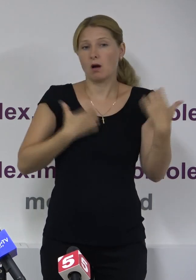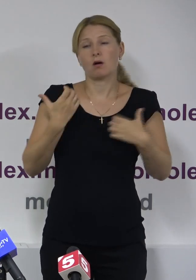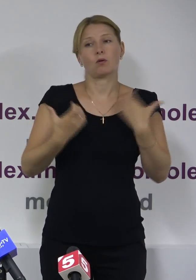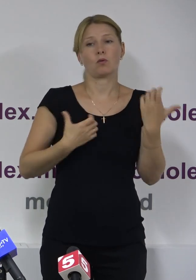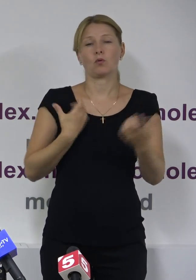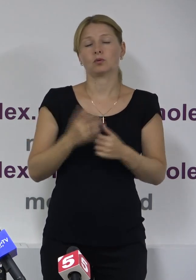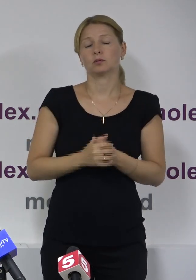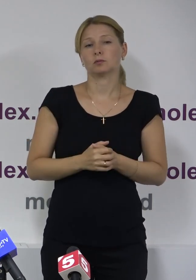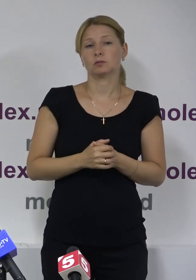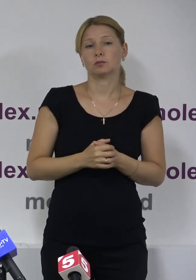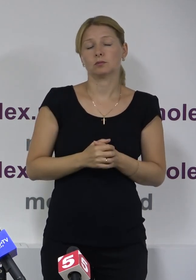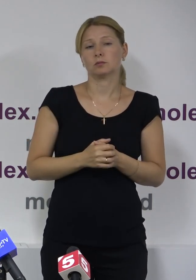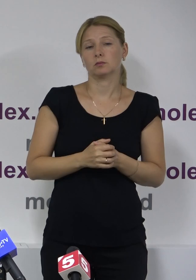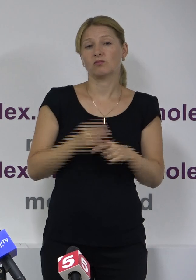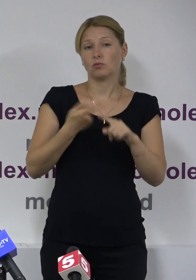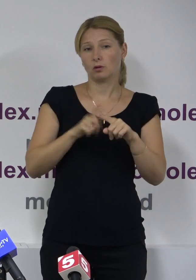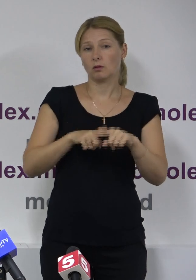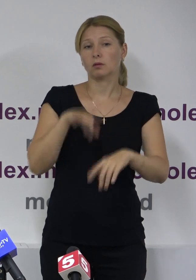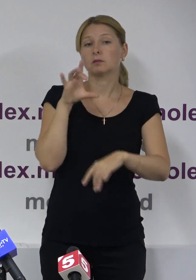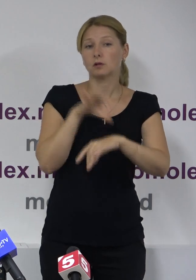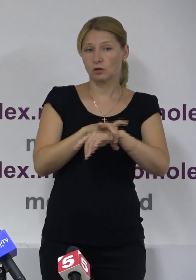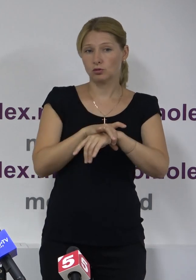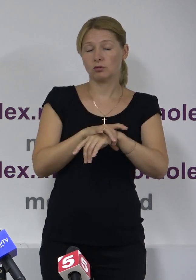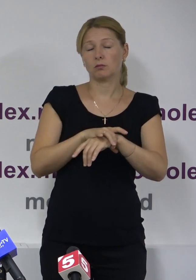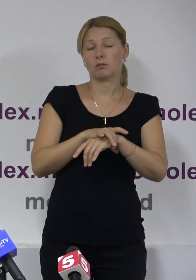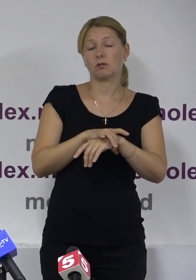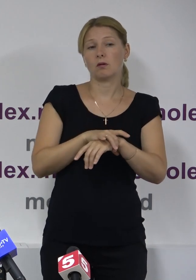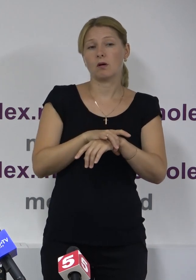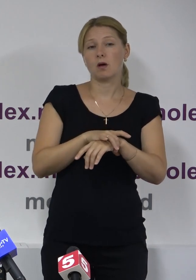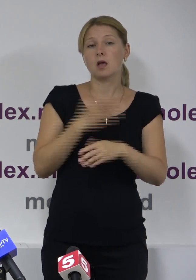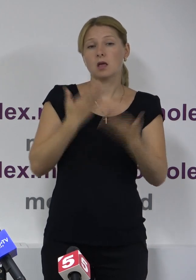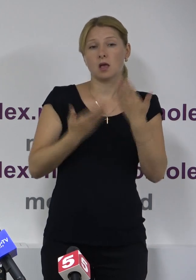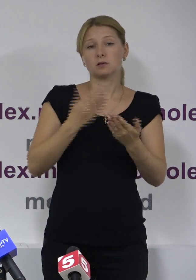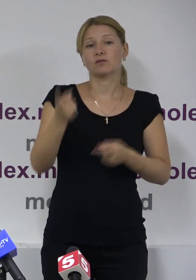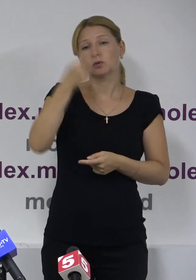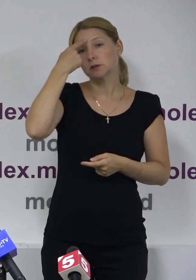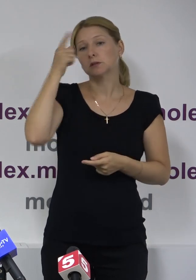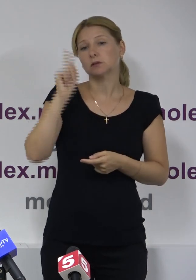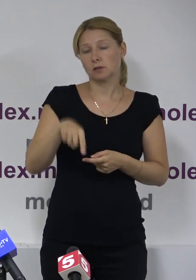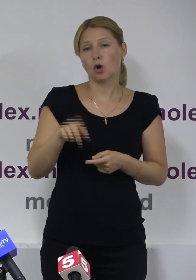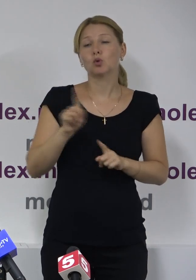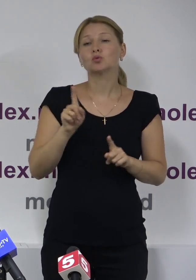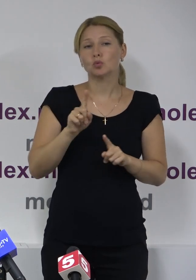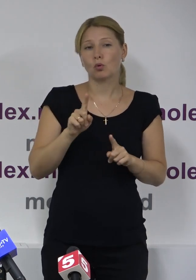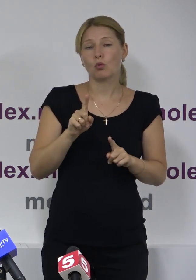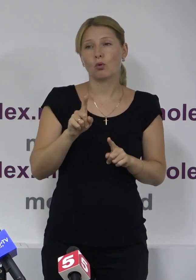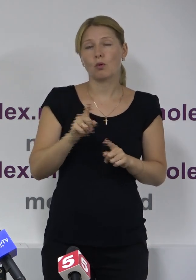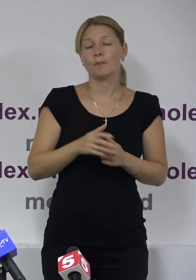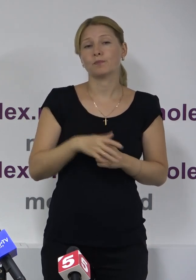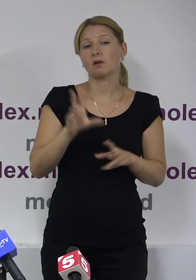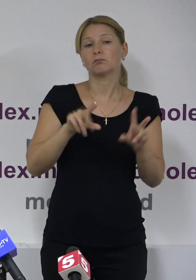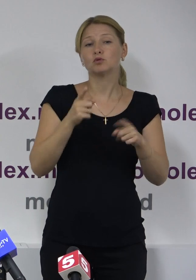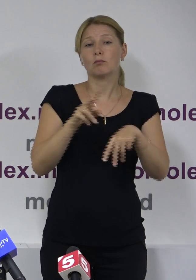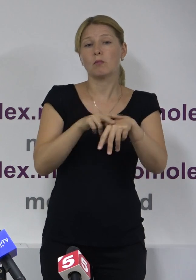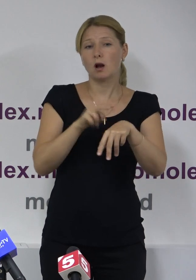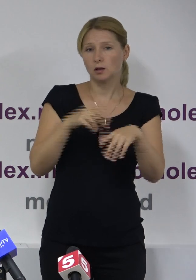Faptul respectiv, după cum cunoașteți, este constatat și de către poliție